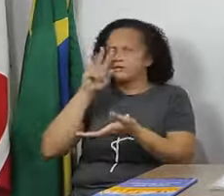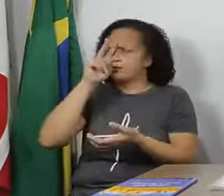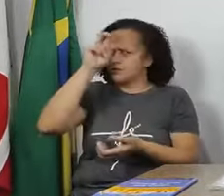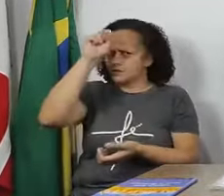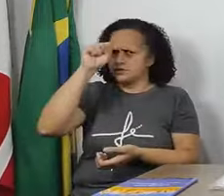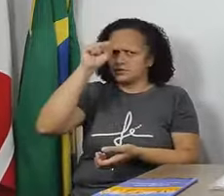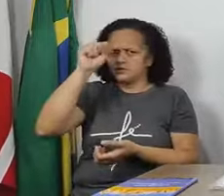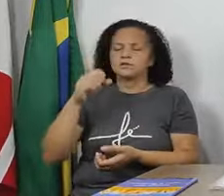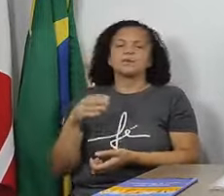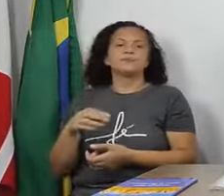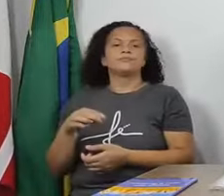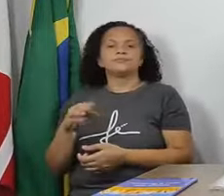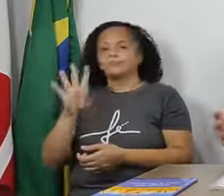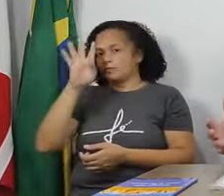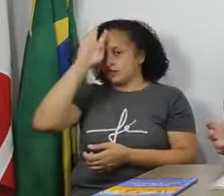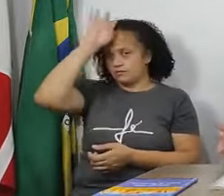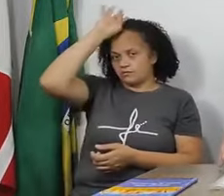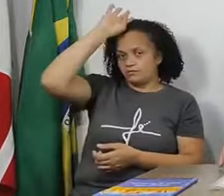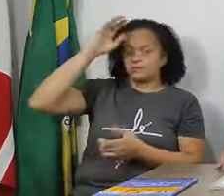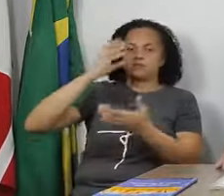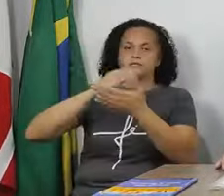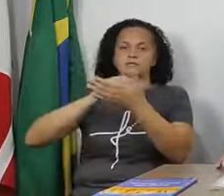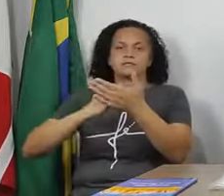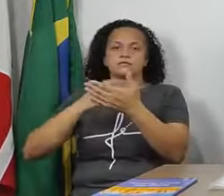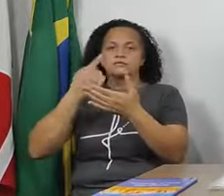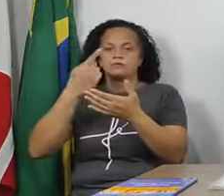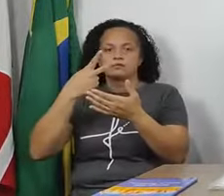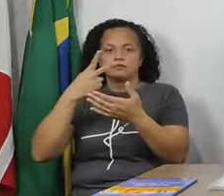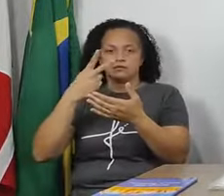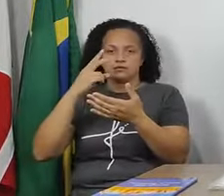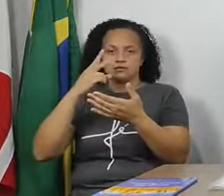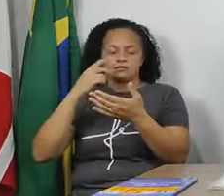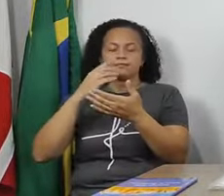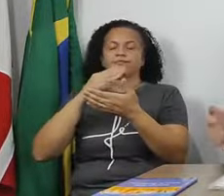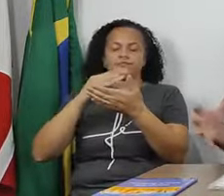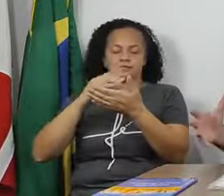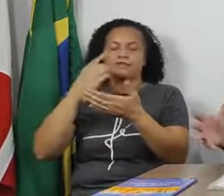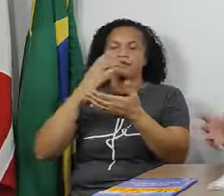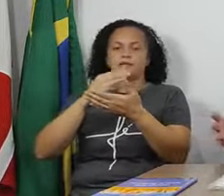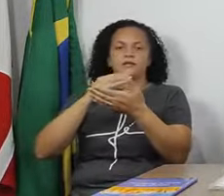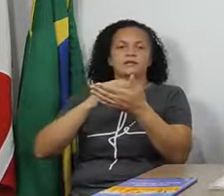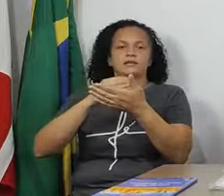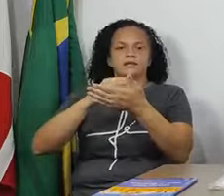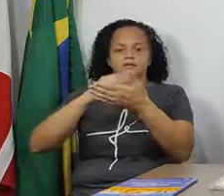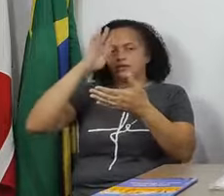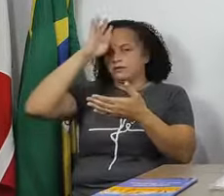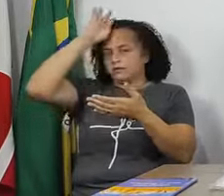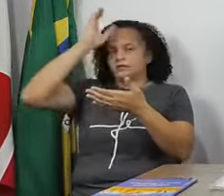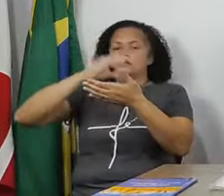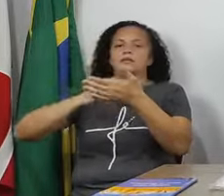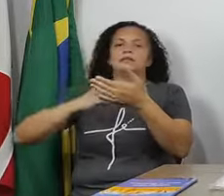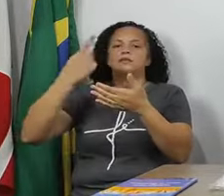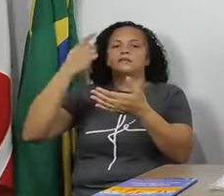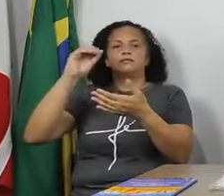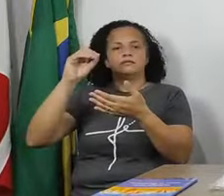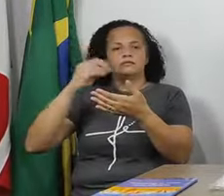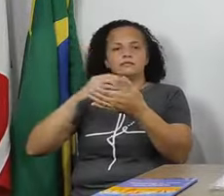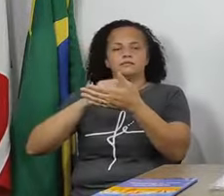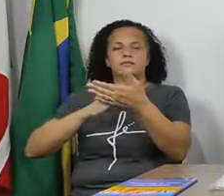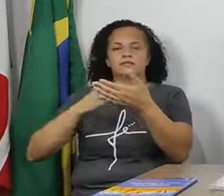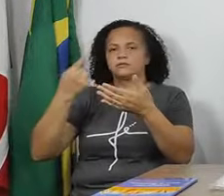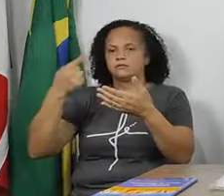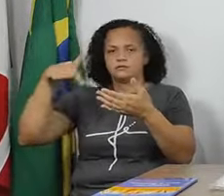vem por ouvir, e o ouvir a palavra de Deus. Então, para você gerar fé, esse tipo de fé no